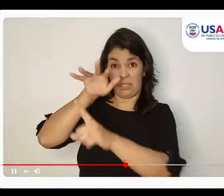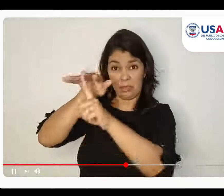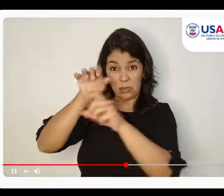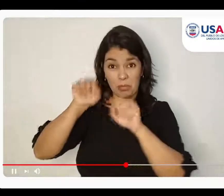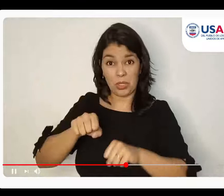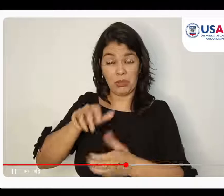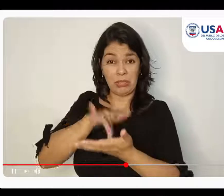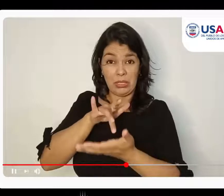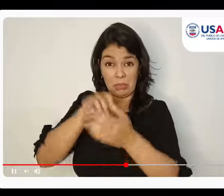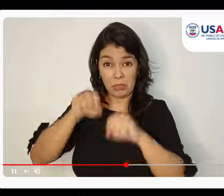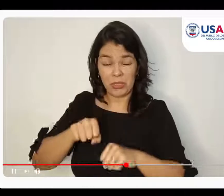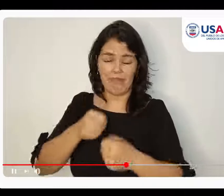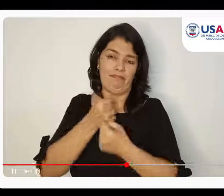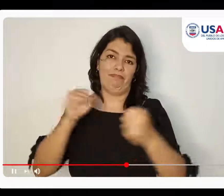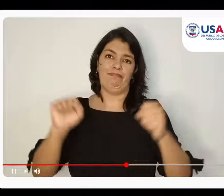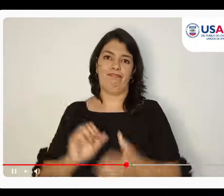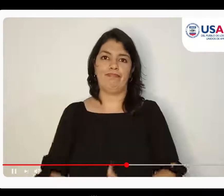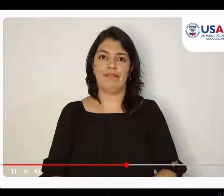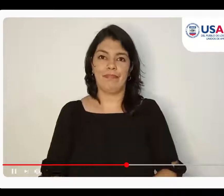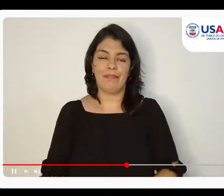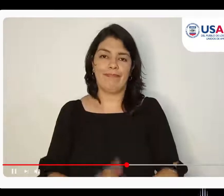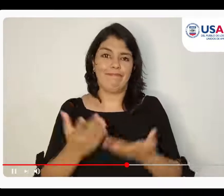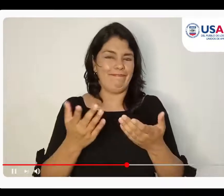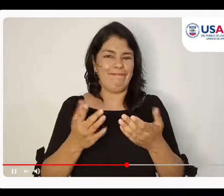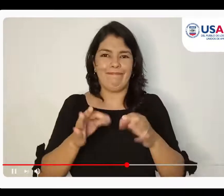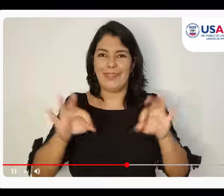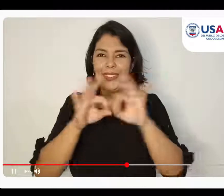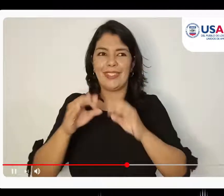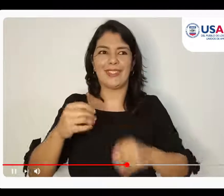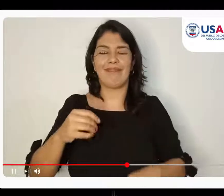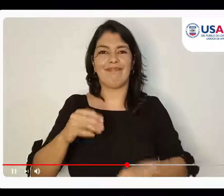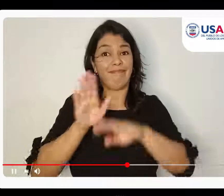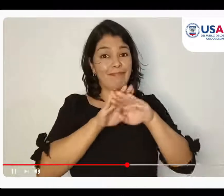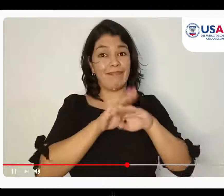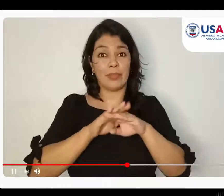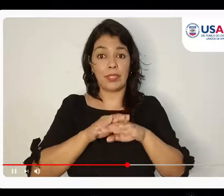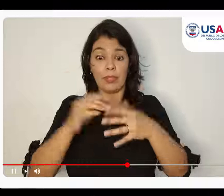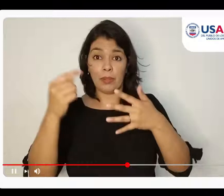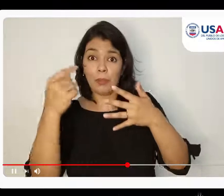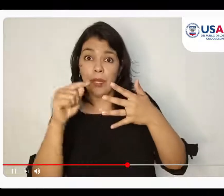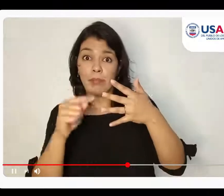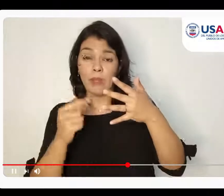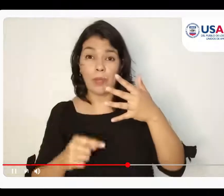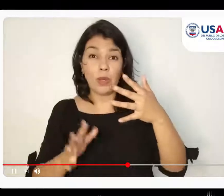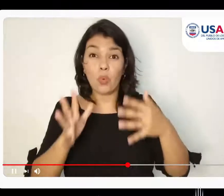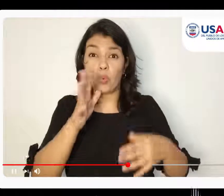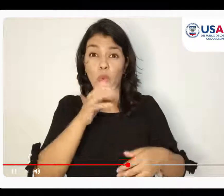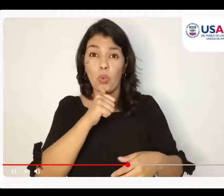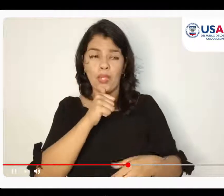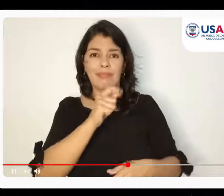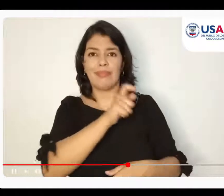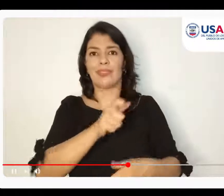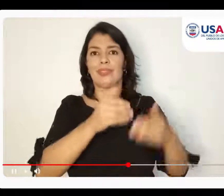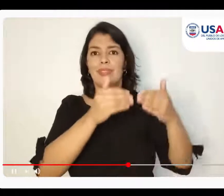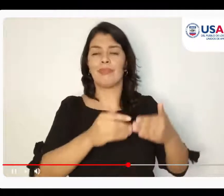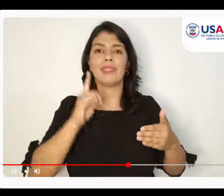poder participar, es imposible. Debemos entender que si no tenemos esos mecanismos dispuestos, la vulneración